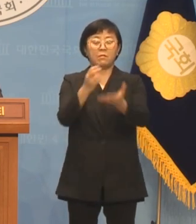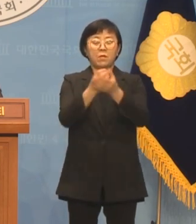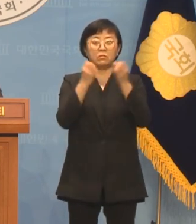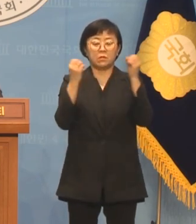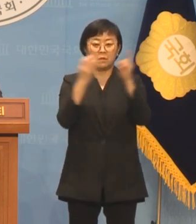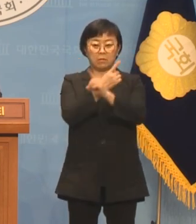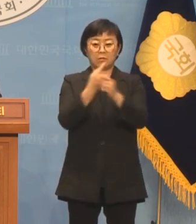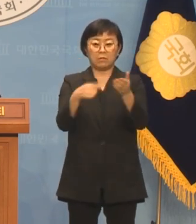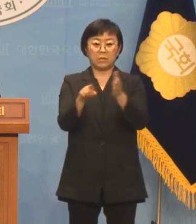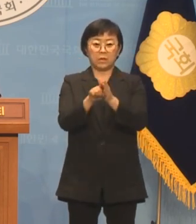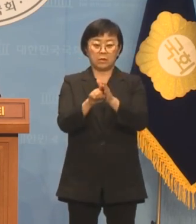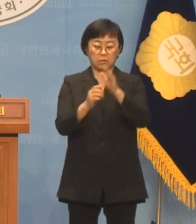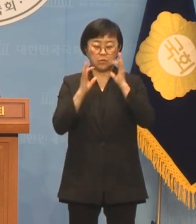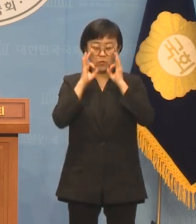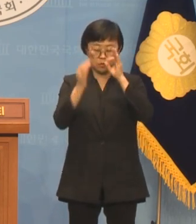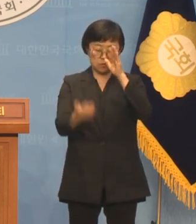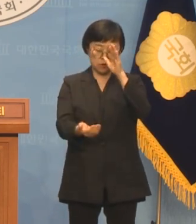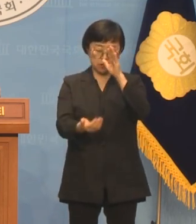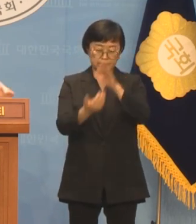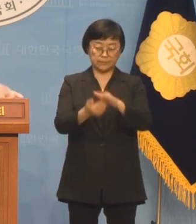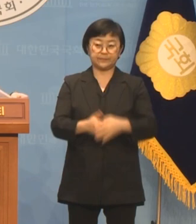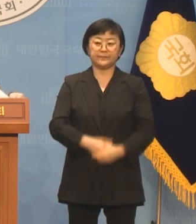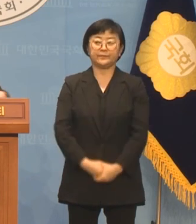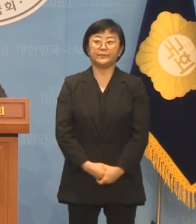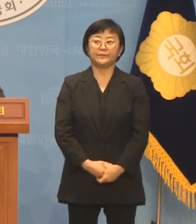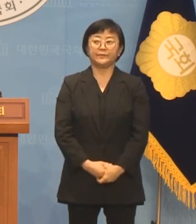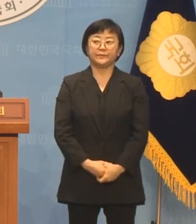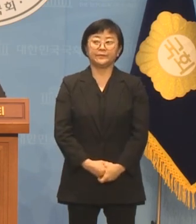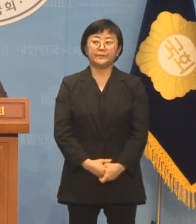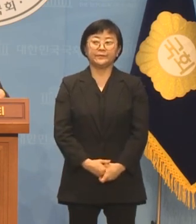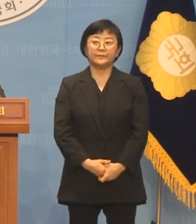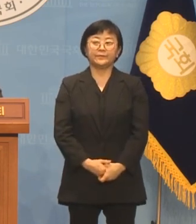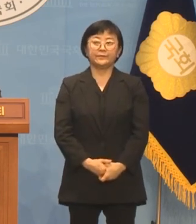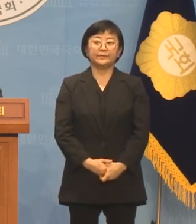사법개혁도 이루고자 최선을 다했습니다.